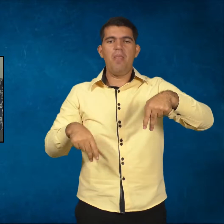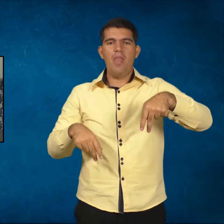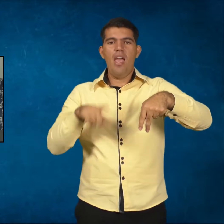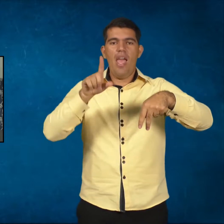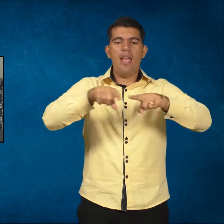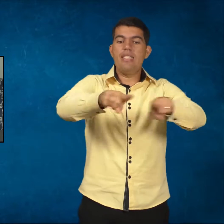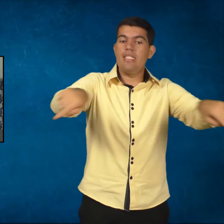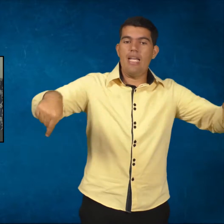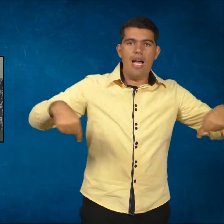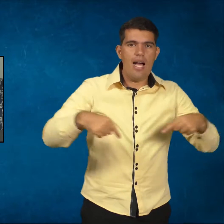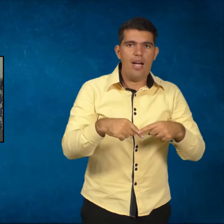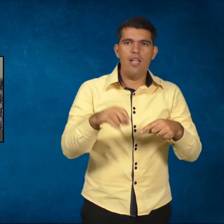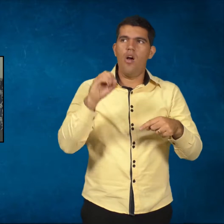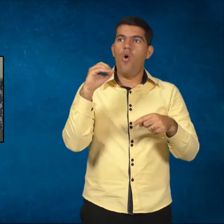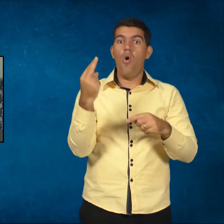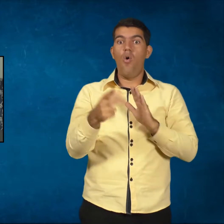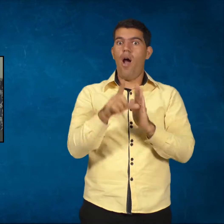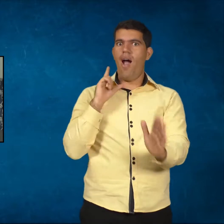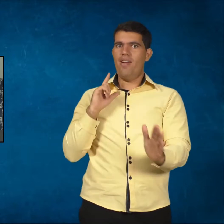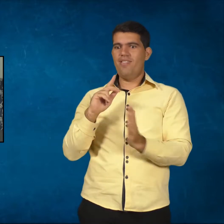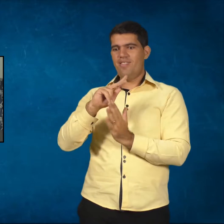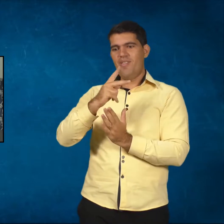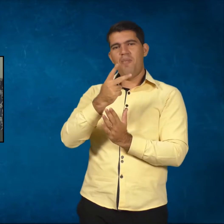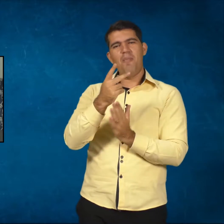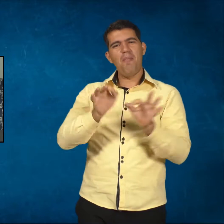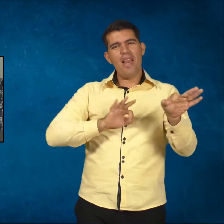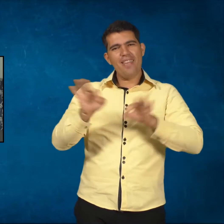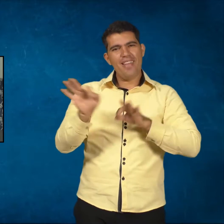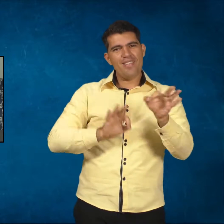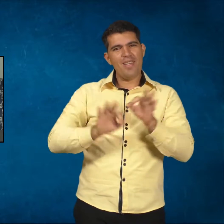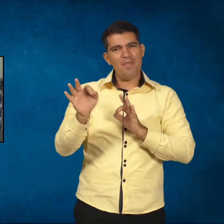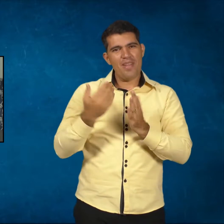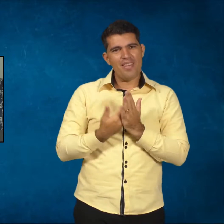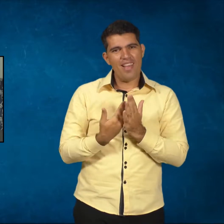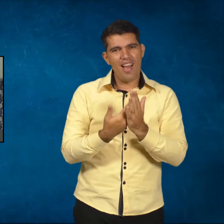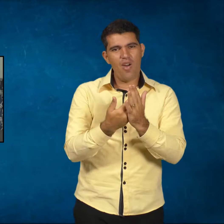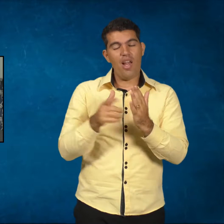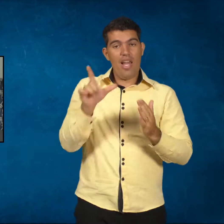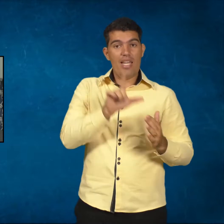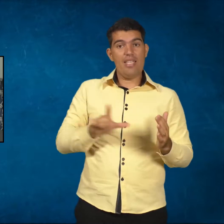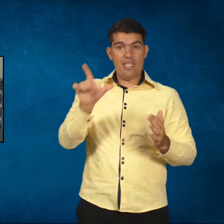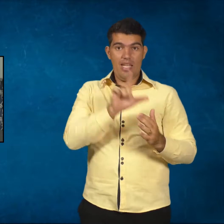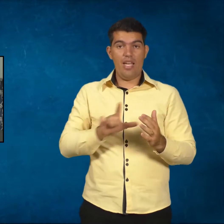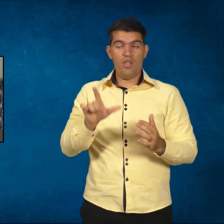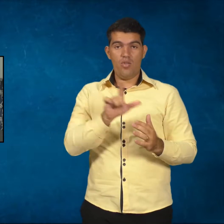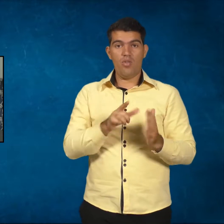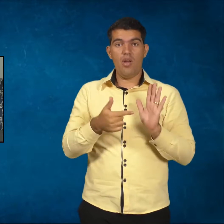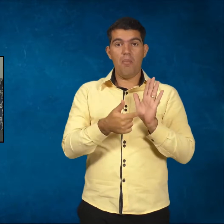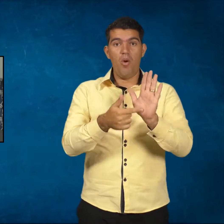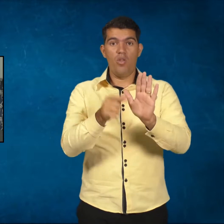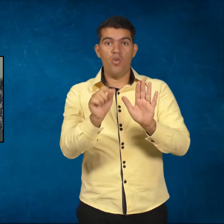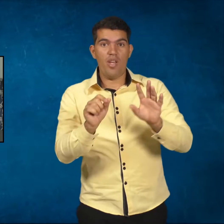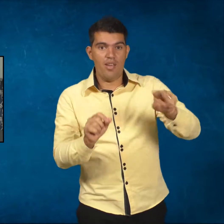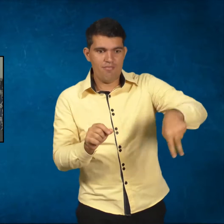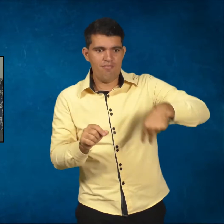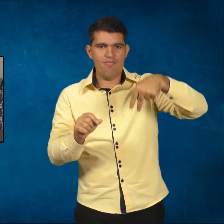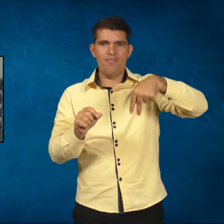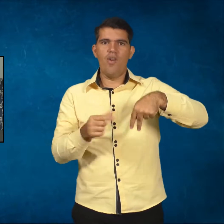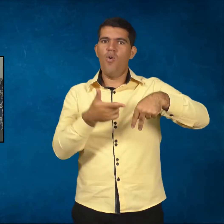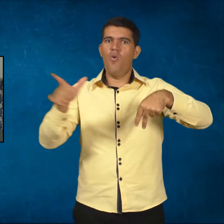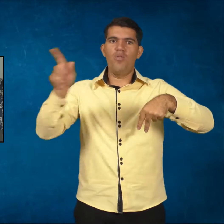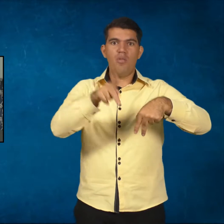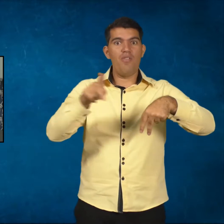seja na sala de aula ou no planejamento dessas aulas, a literatura vem apontando como uma das melhores